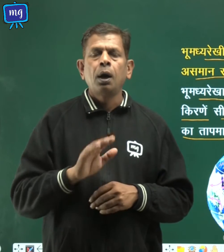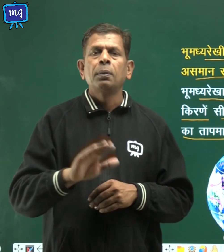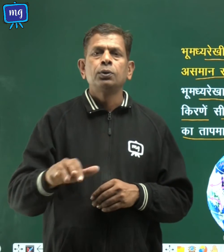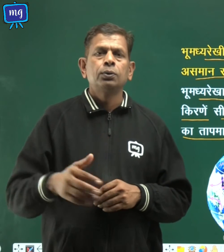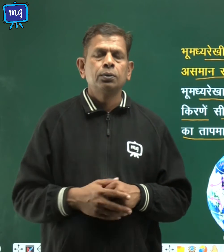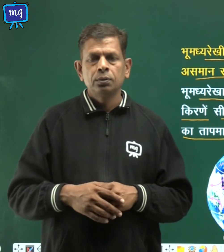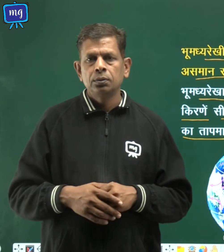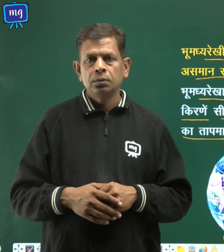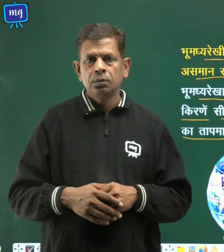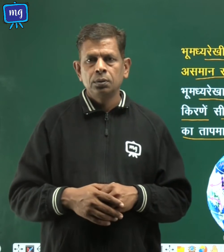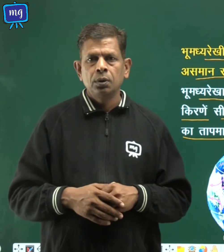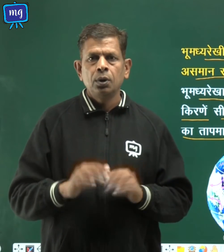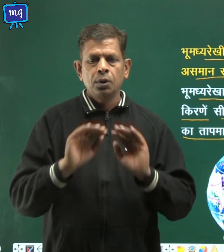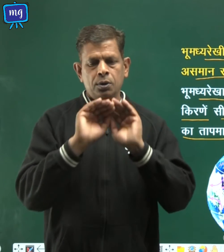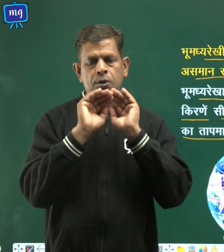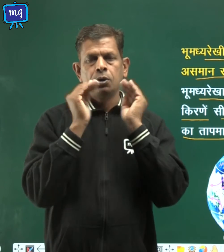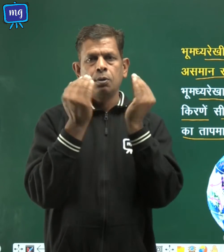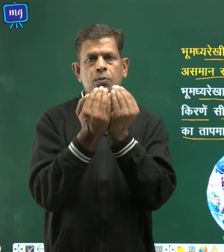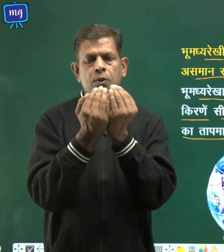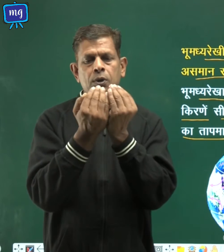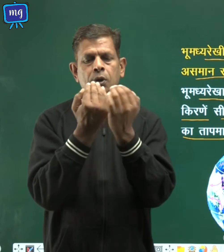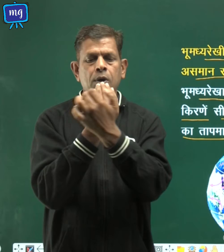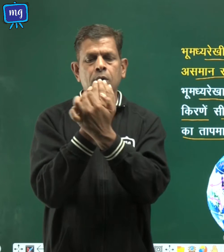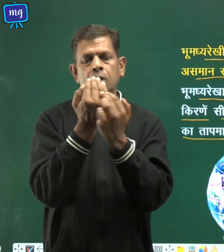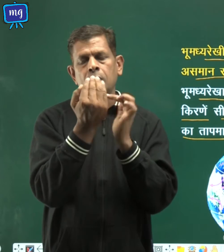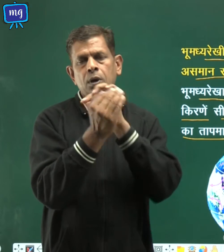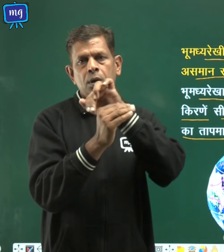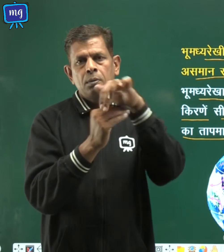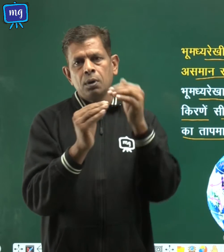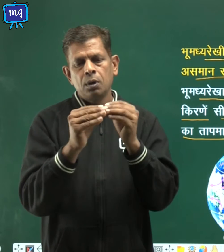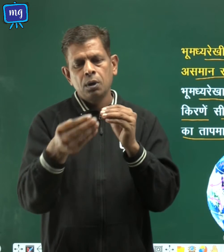बच्चों, ये भूमध्य रेखा के आसपास